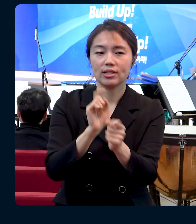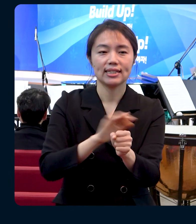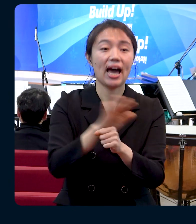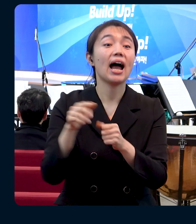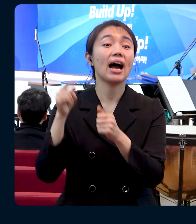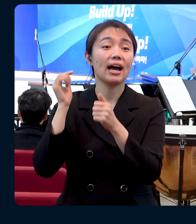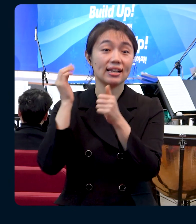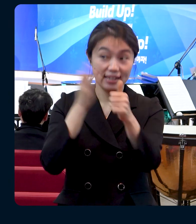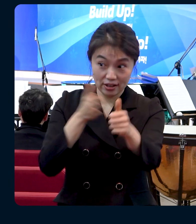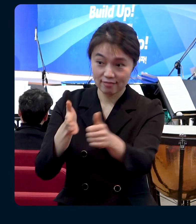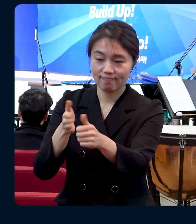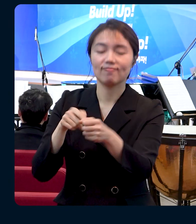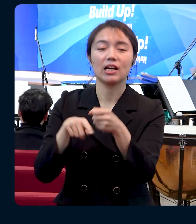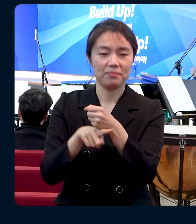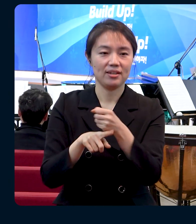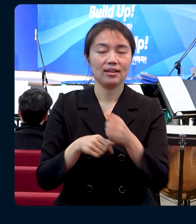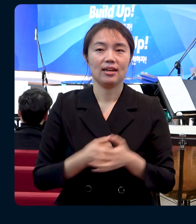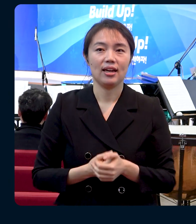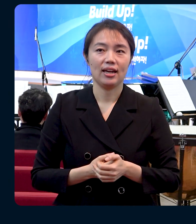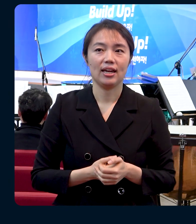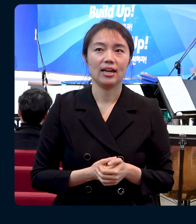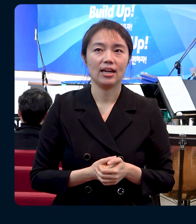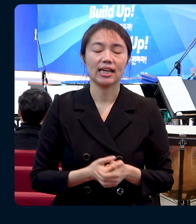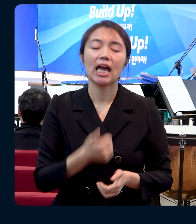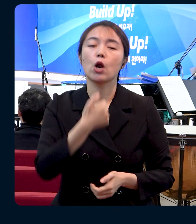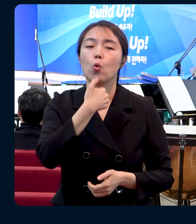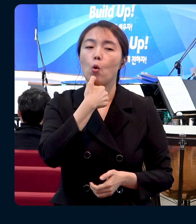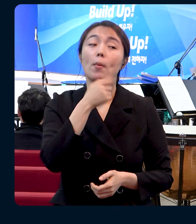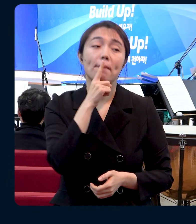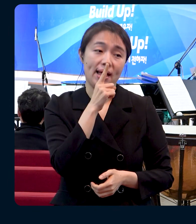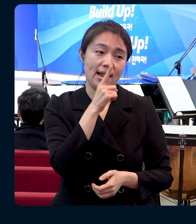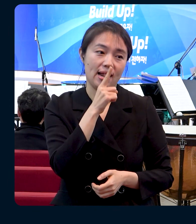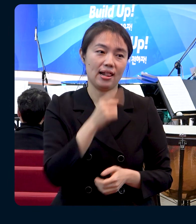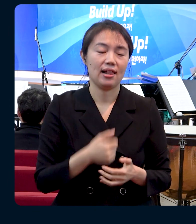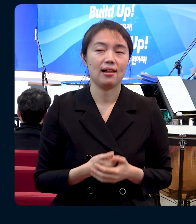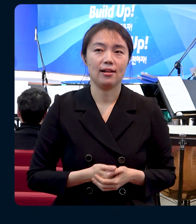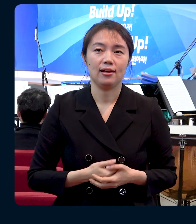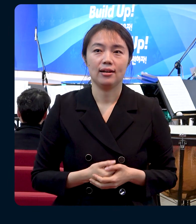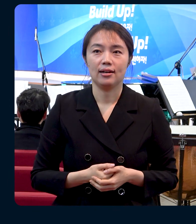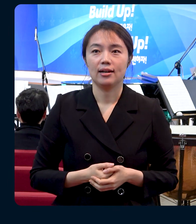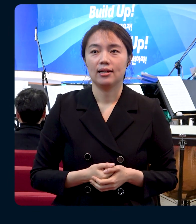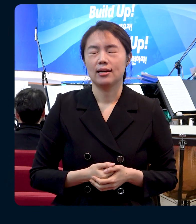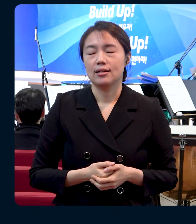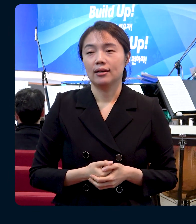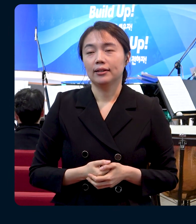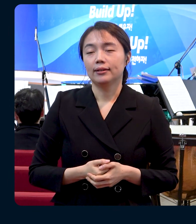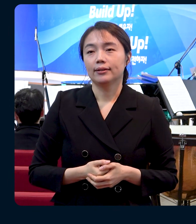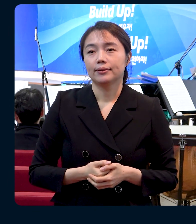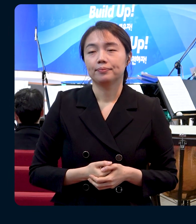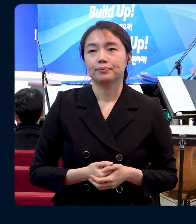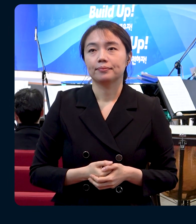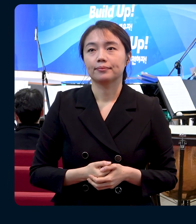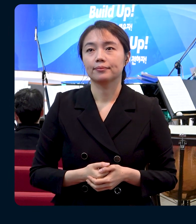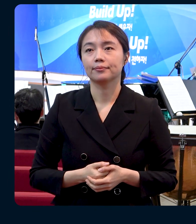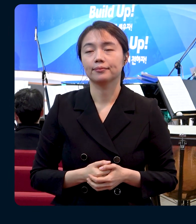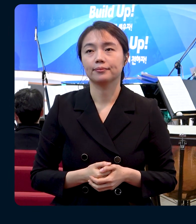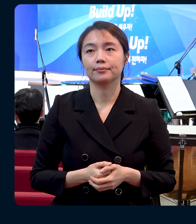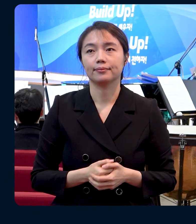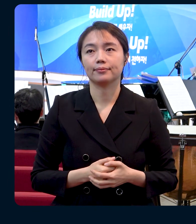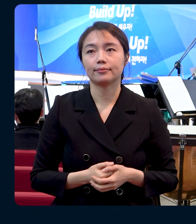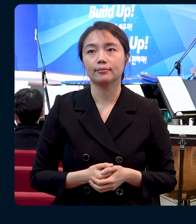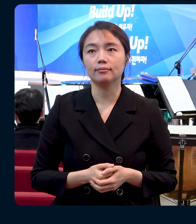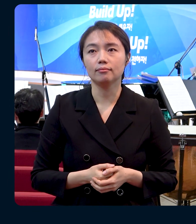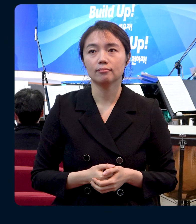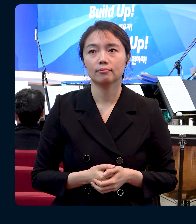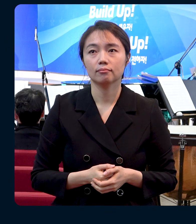사랑하라, 자신의 운명을 사랑하라 라고 하는 그 라틴어였어요. 아모르 파티.